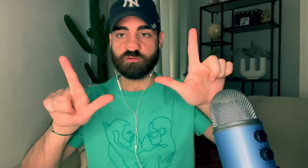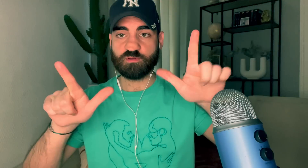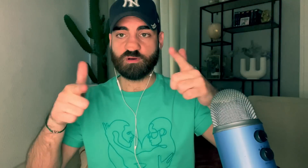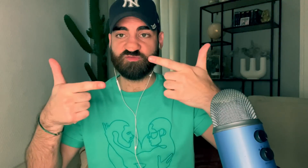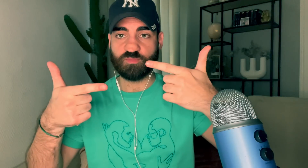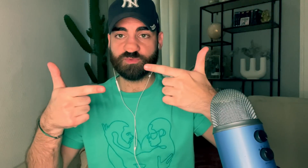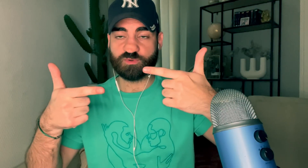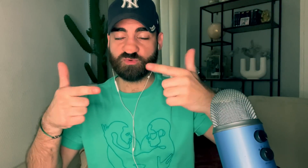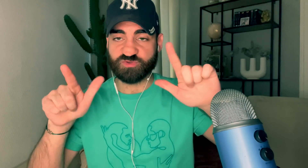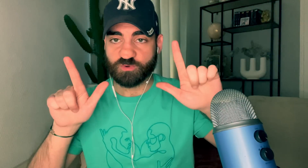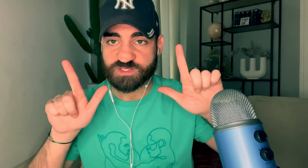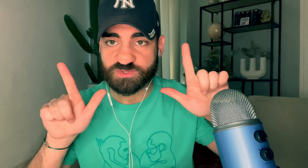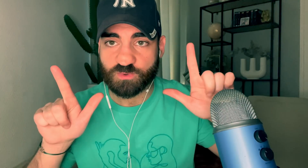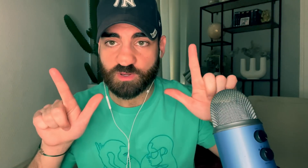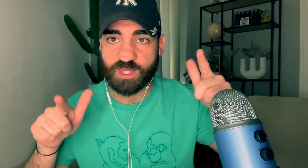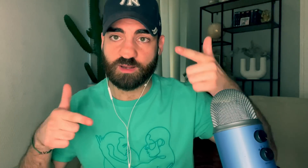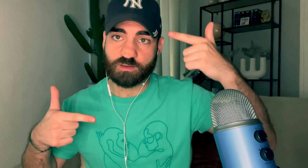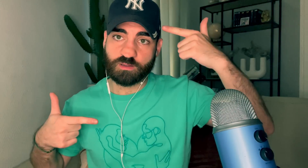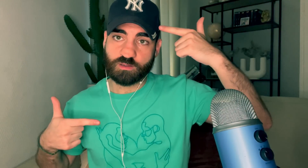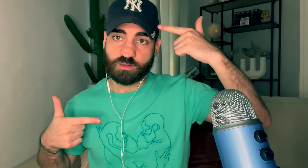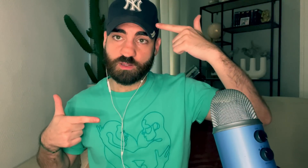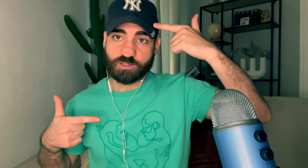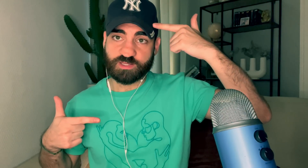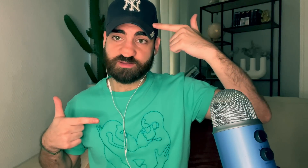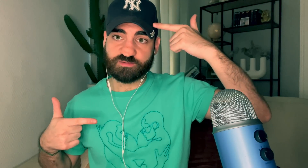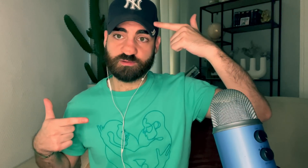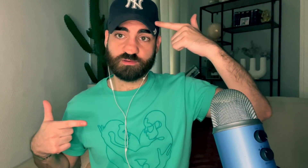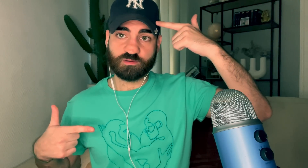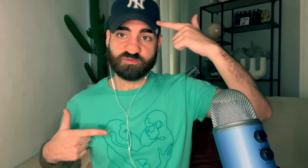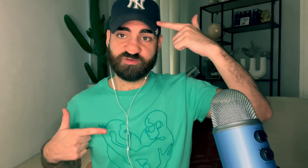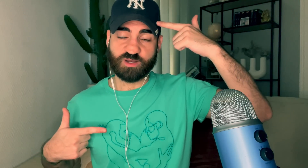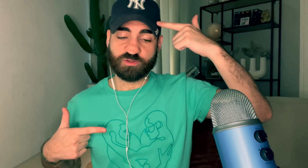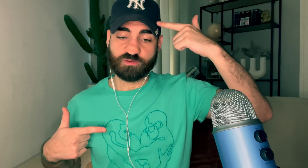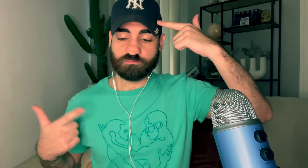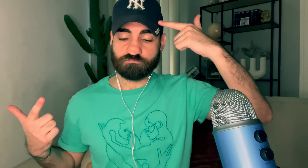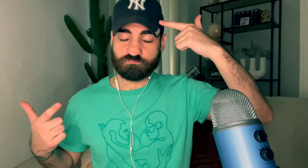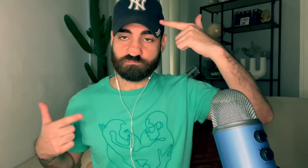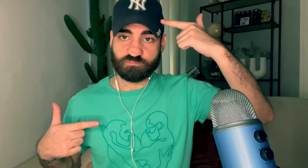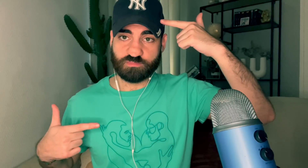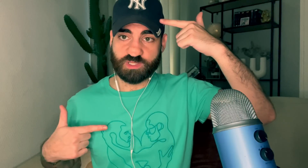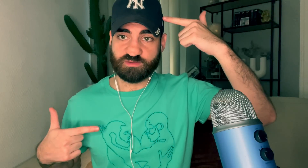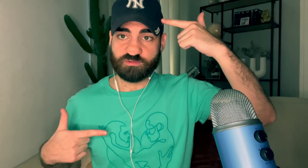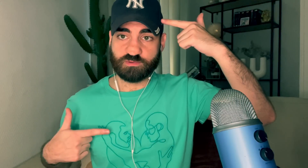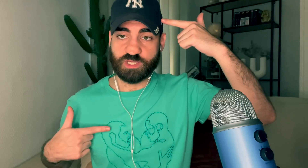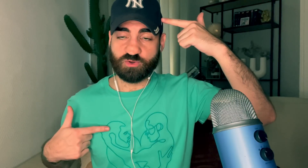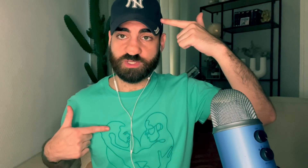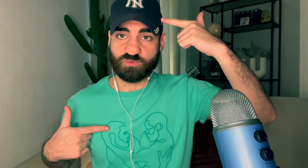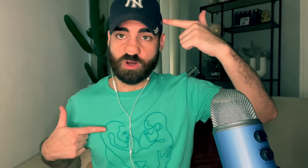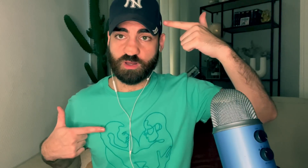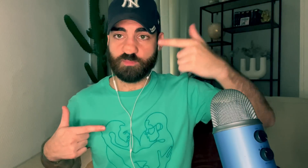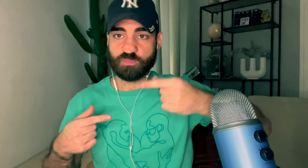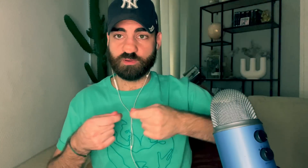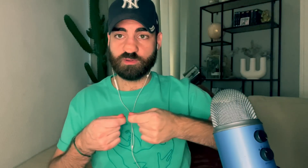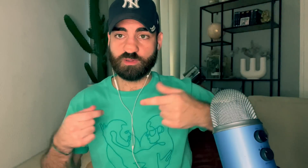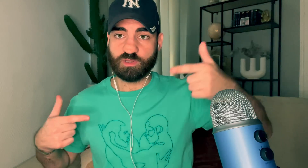En forme de configuration en L. Tête vers le tête et côté droit, hop. Et